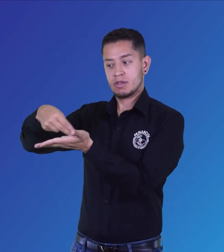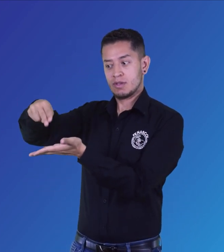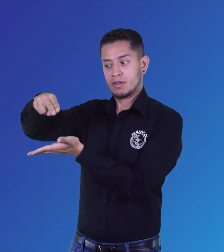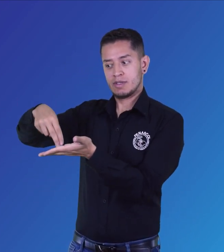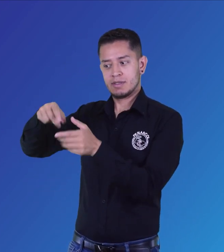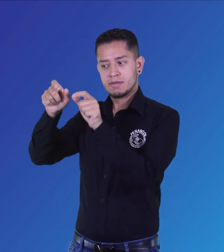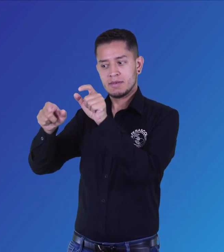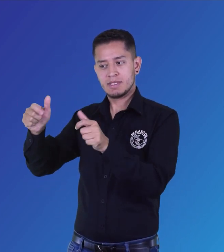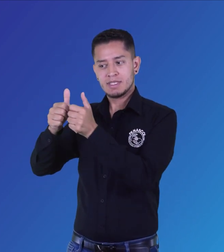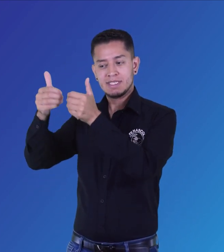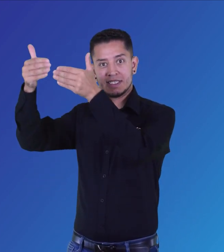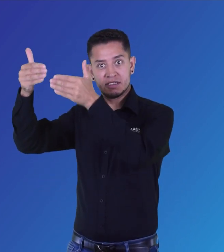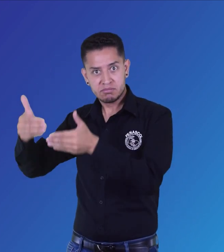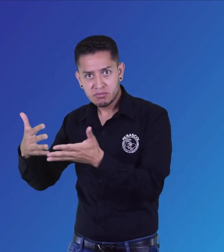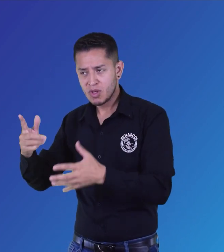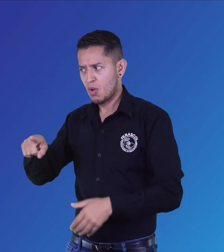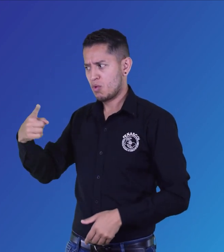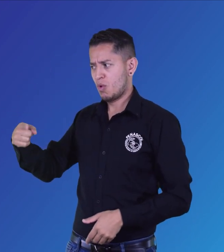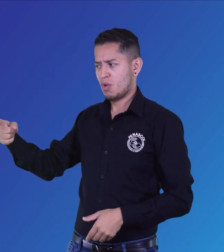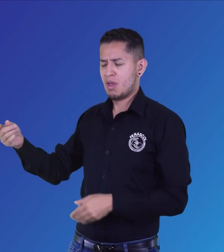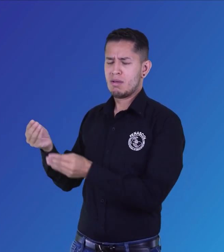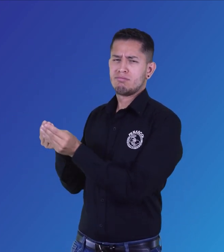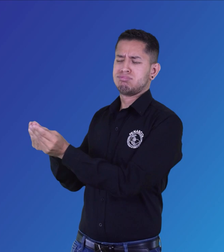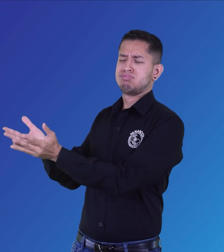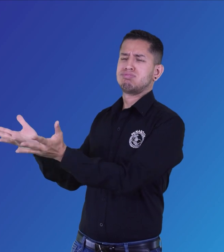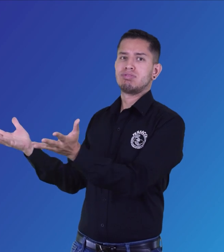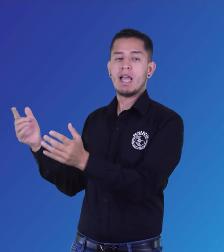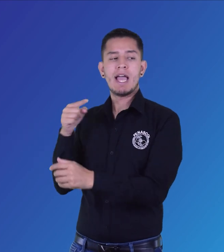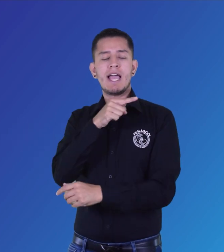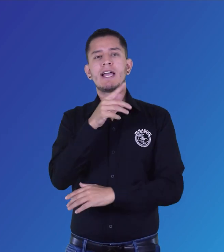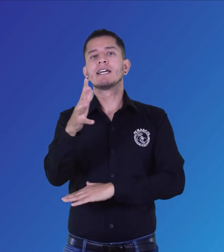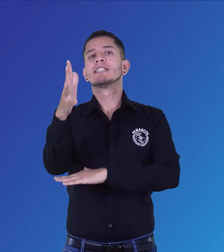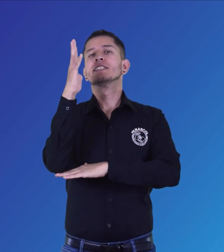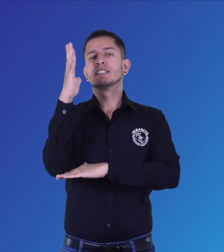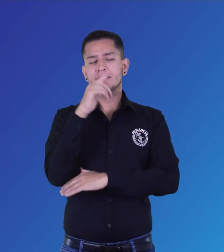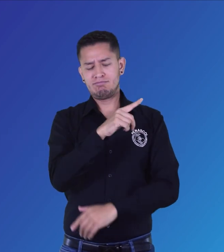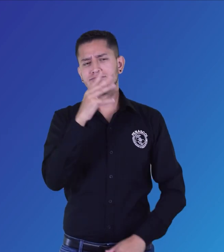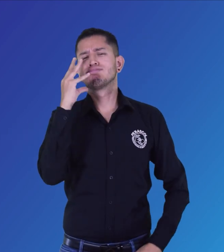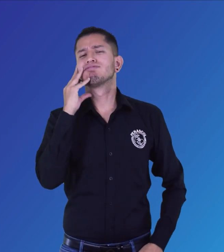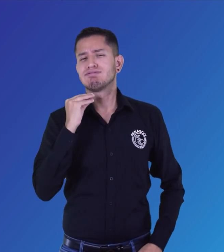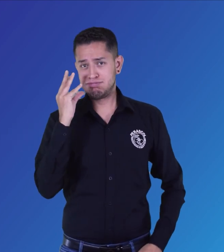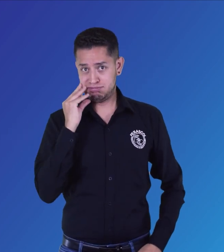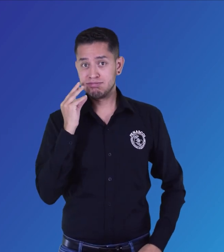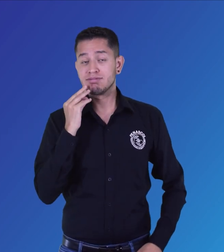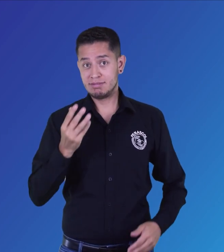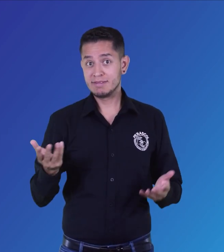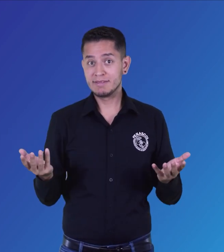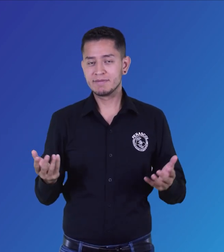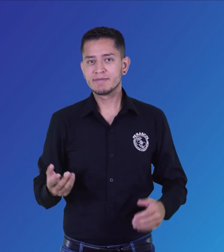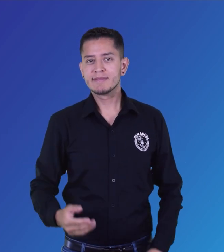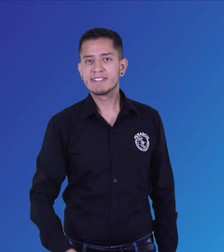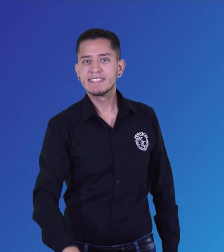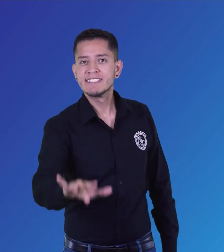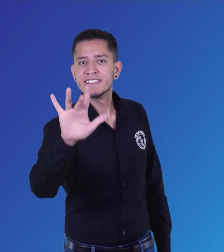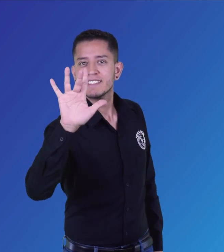sobre los Derechos de las Personas con Discapacidad, entre otros. Esto gracias a su experiencia en torno a estos temas.